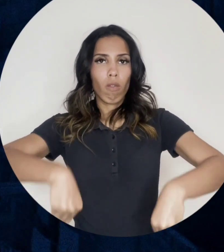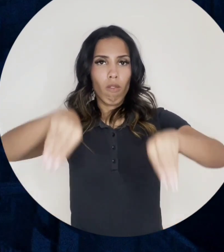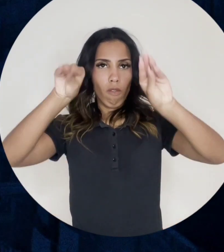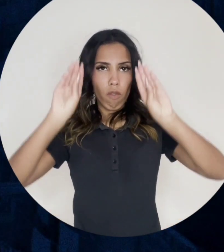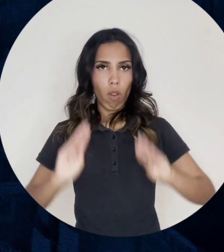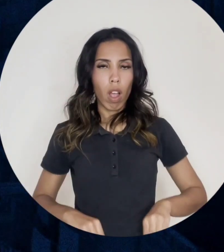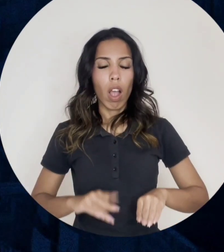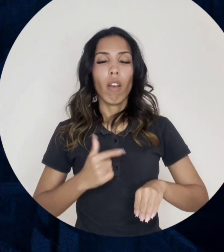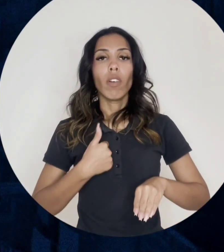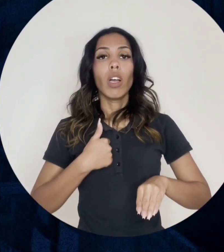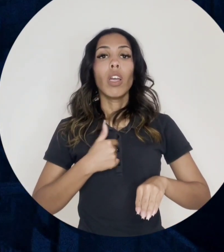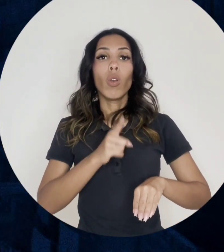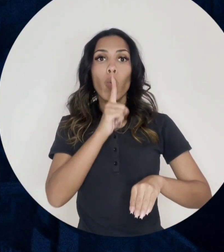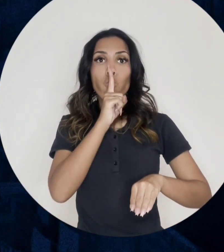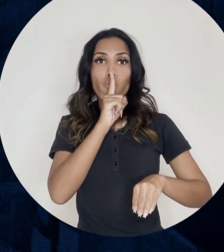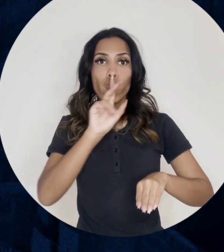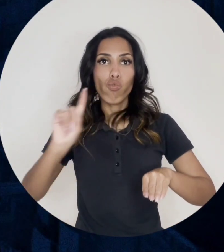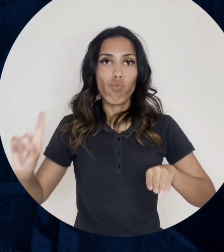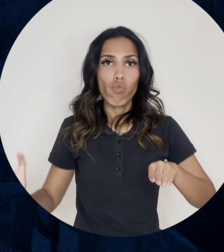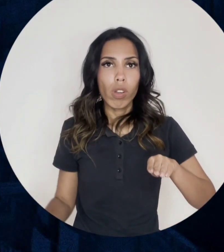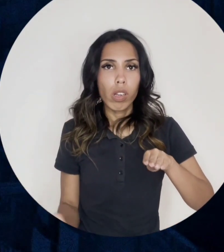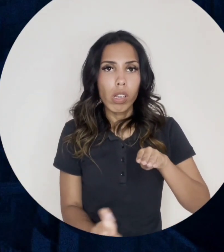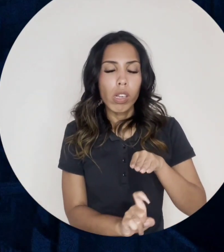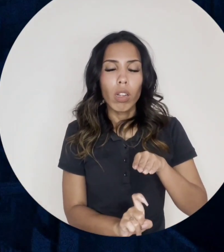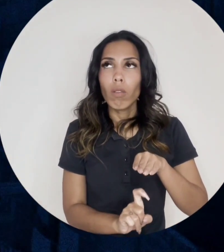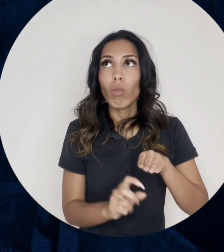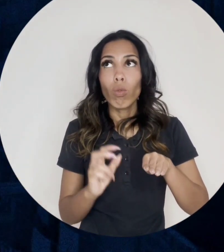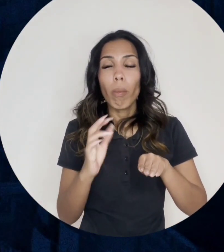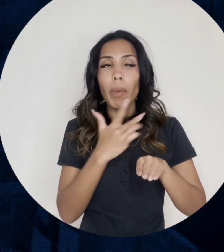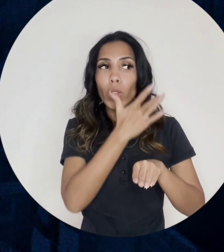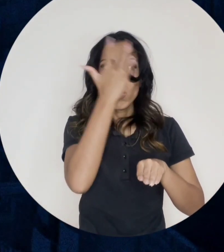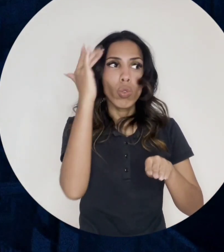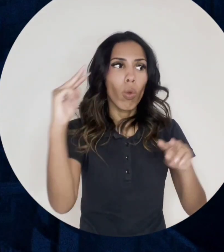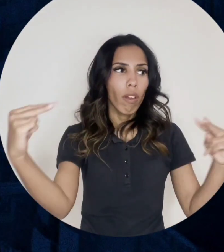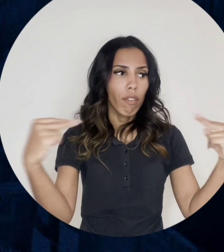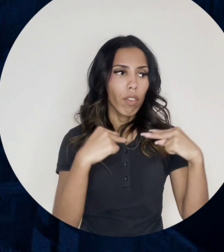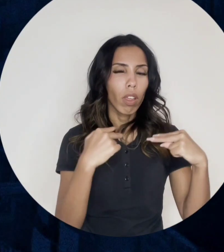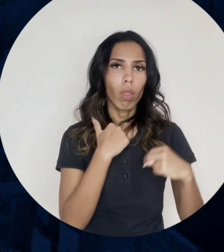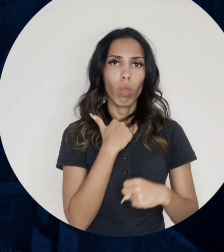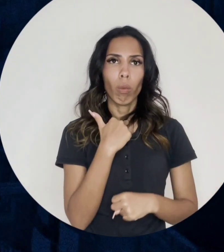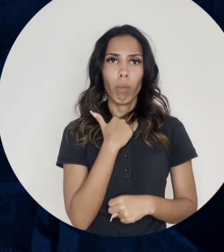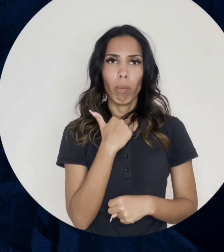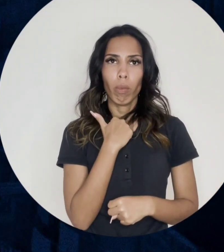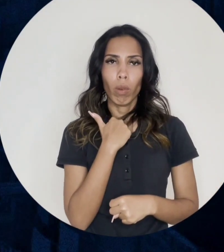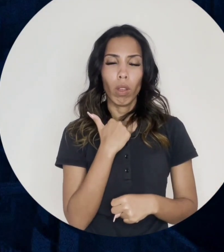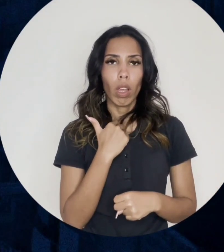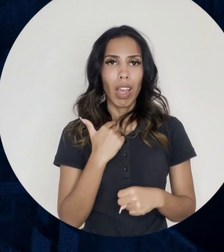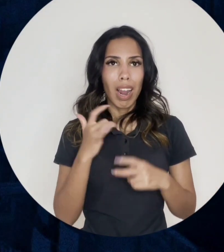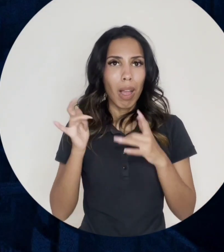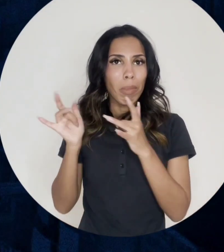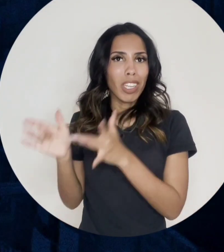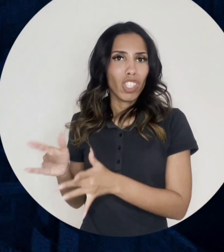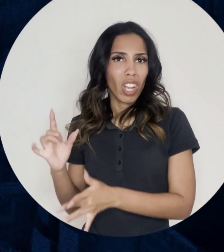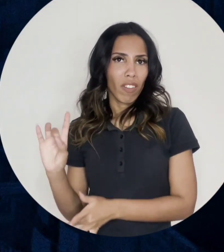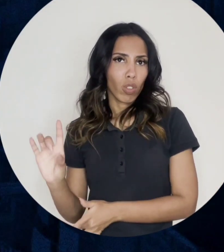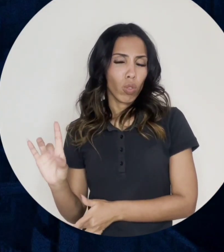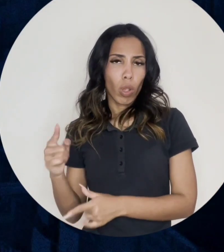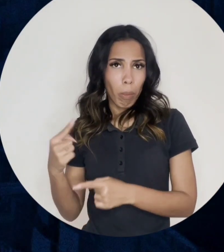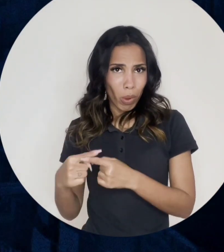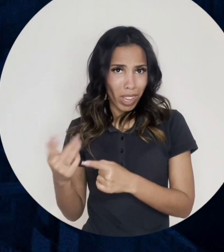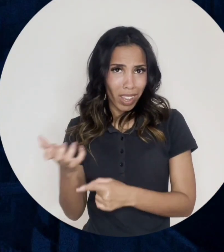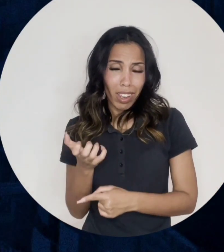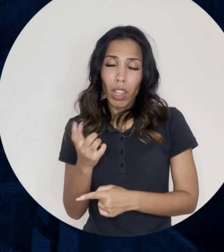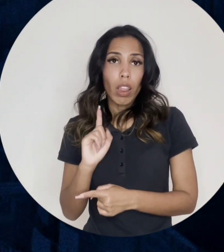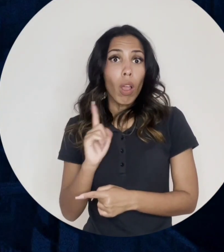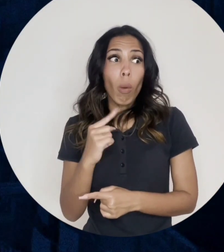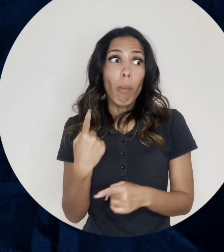tinha com quem me deixar, por isso minha avó também, né? Tinha vezes que ela me deixava sozinha, não é porque ela queria, porque tinha que trazer.